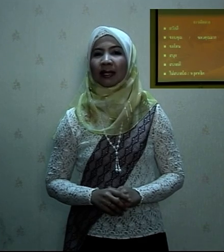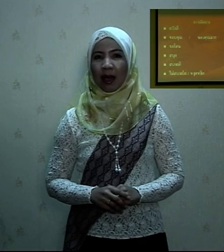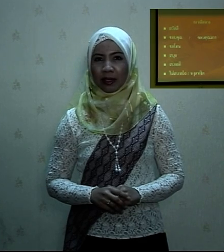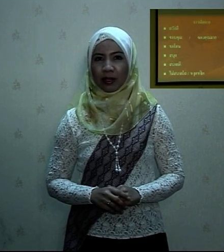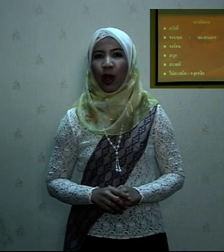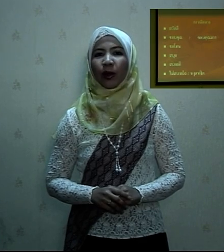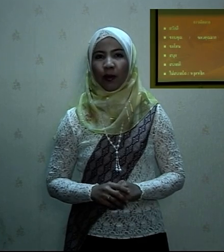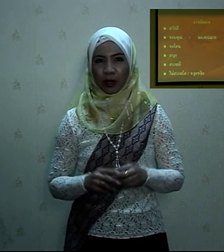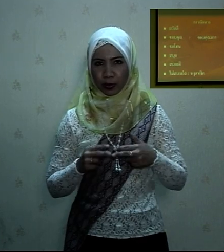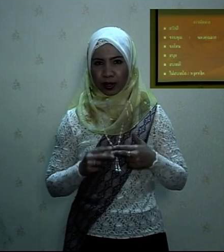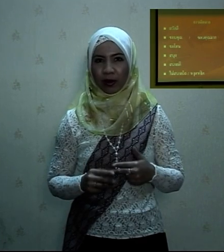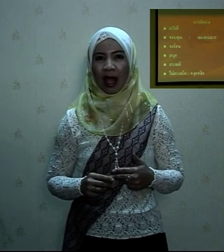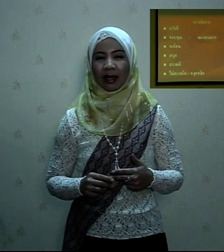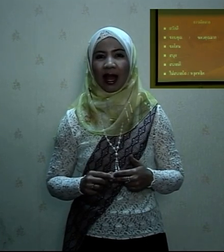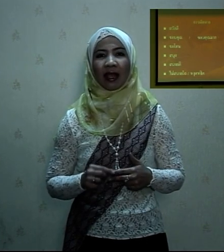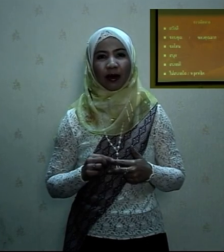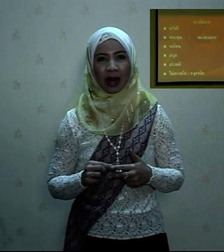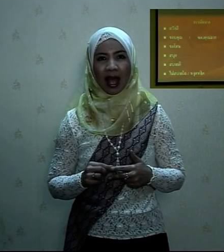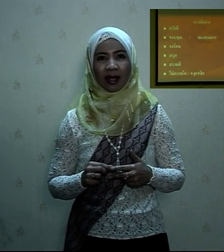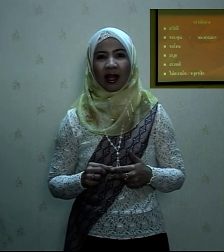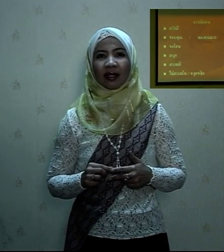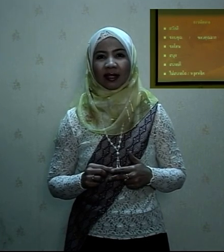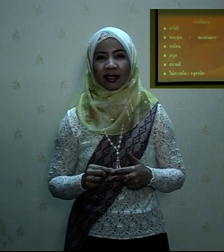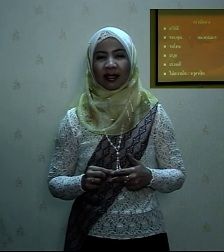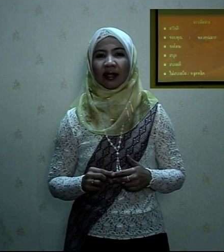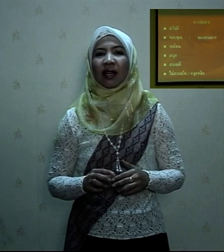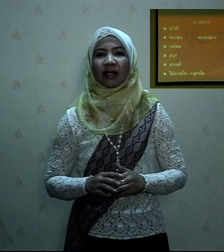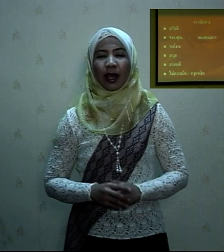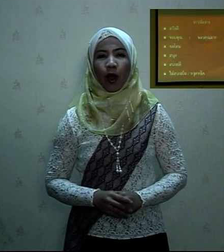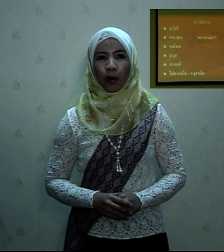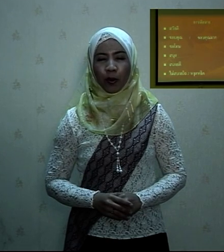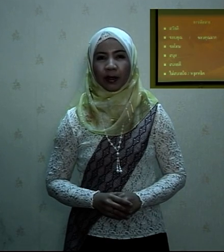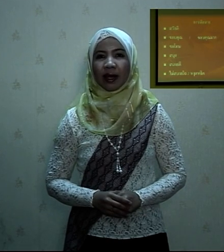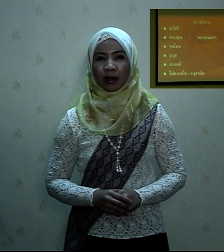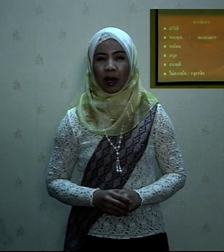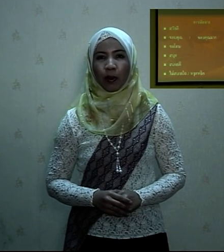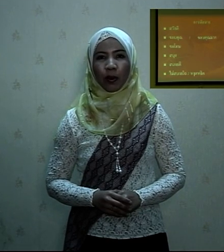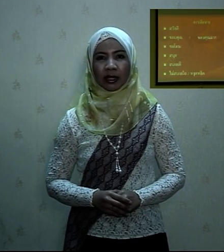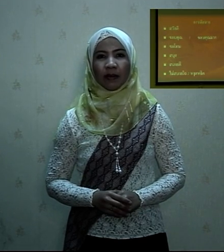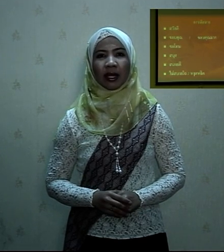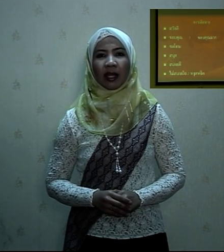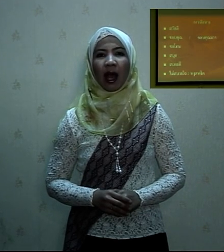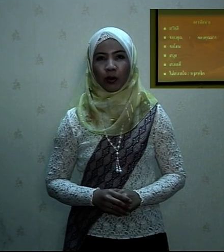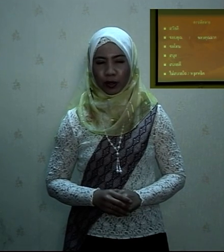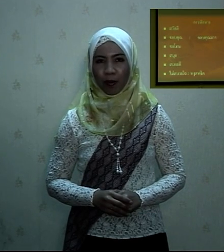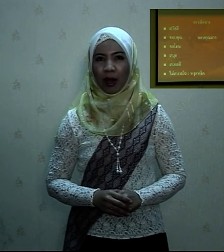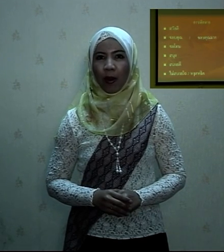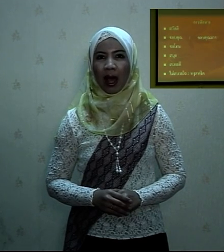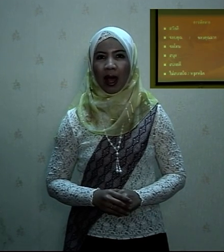ามือก็มีอยู่2อย่างนะคะอย่างแรกก็คือใช้ขอบคุณสำหรับบุคคลที่มีอาวุโสมากกว่า